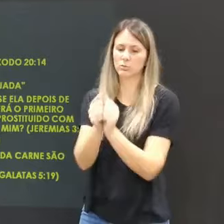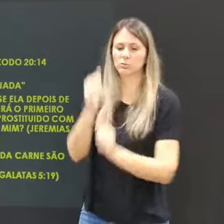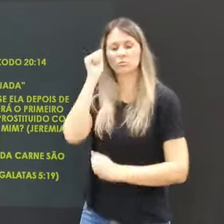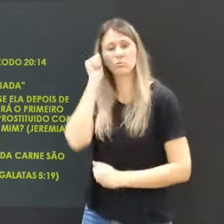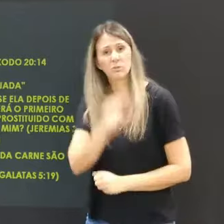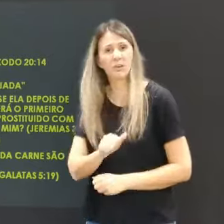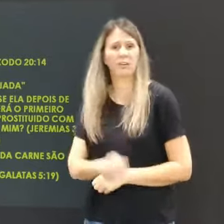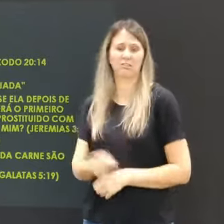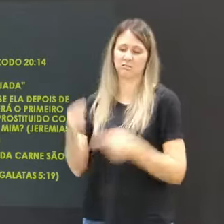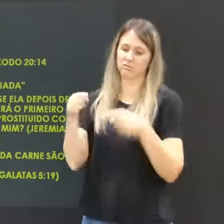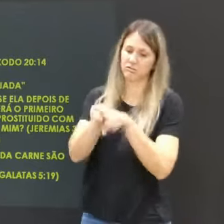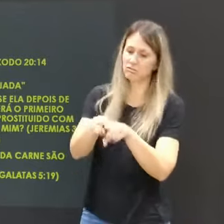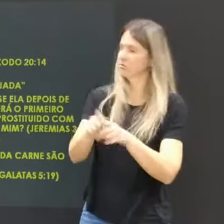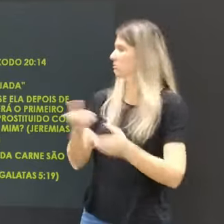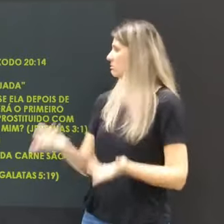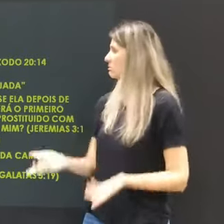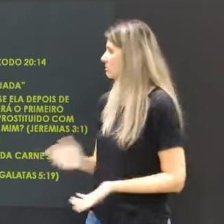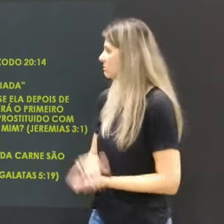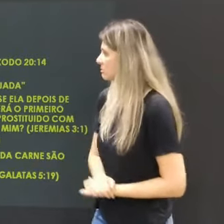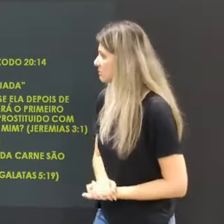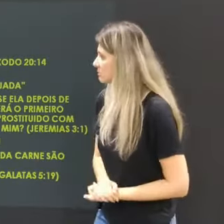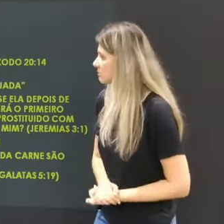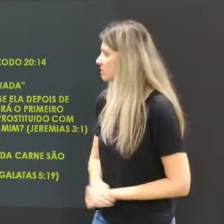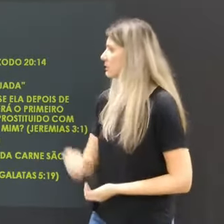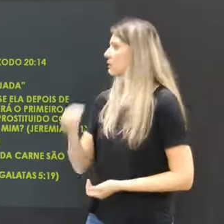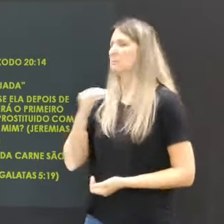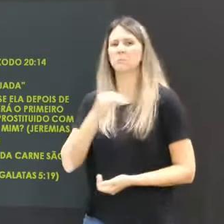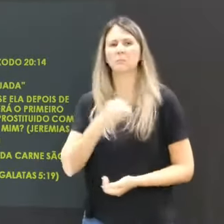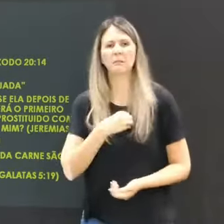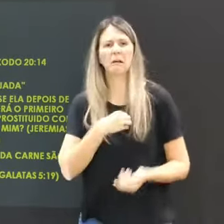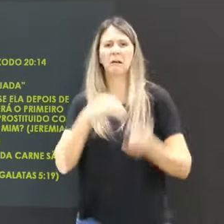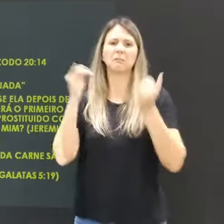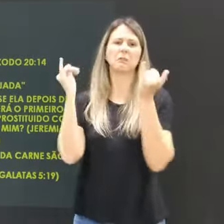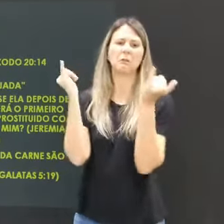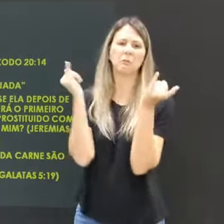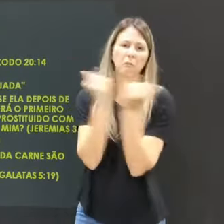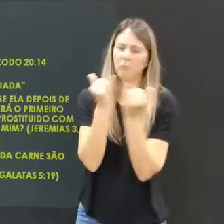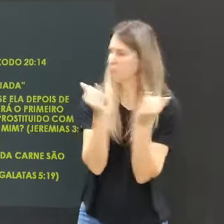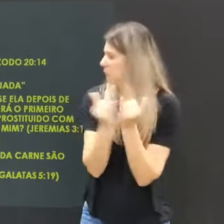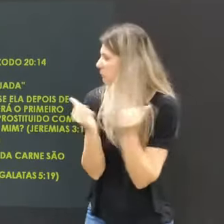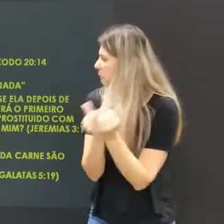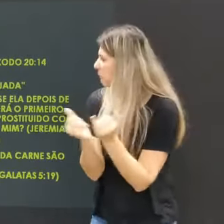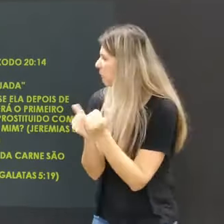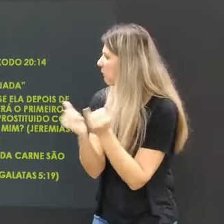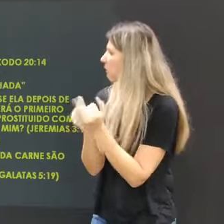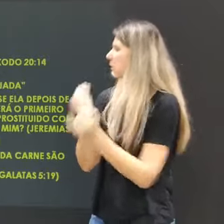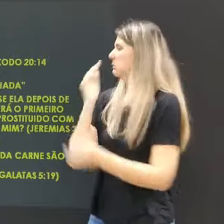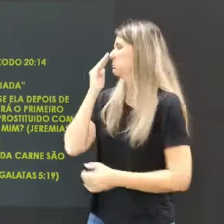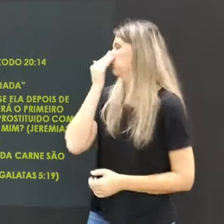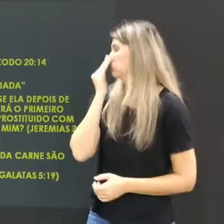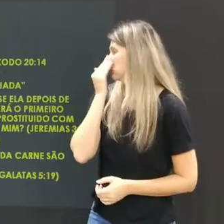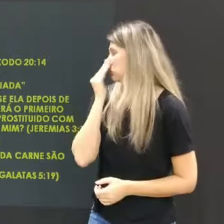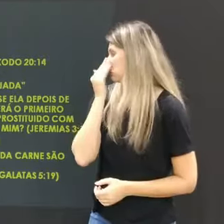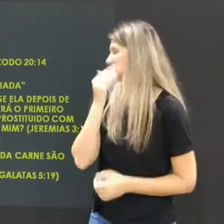homossexualismo, mulher com mulher, lesbianismo. Né? Isso é pecado. Por exemplo, fofoca é pecado, prostituição